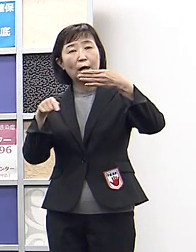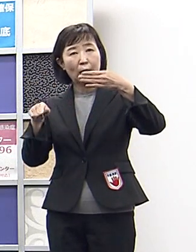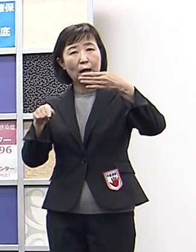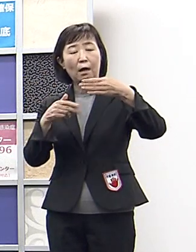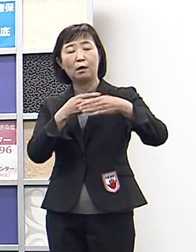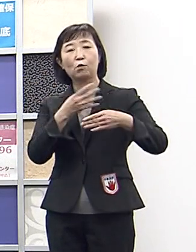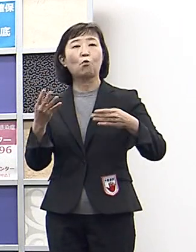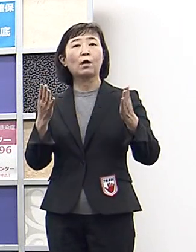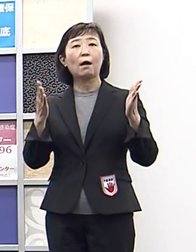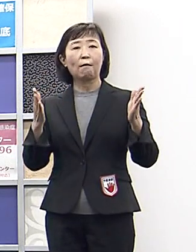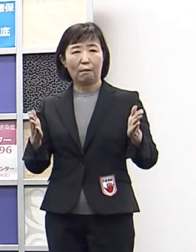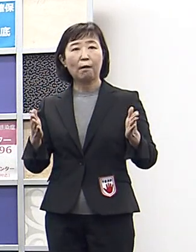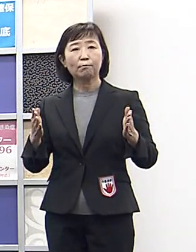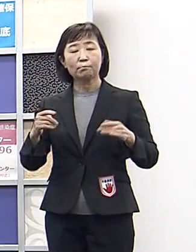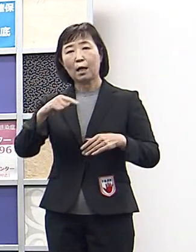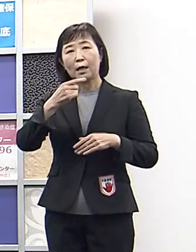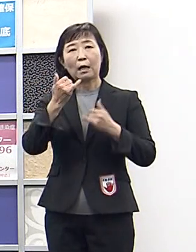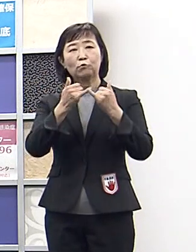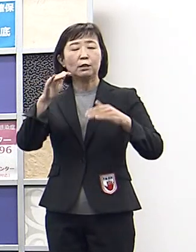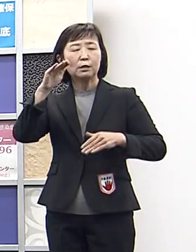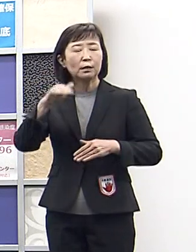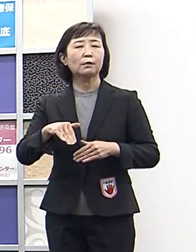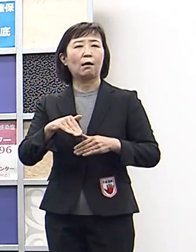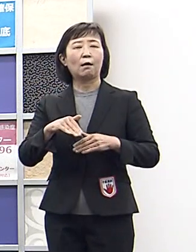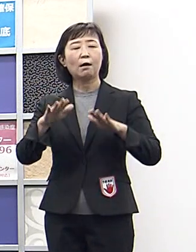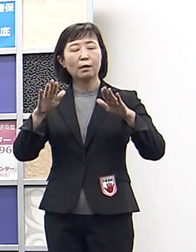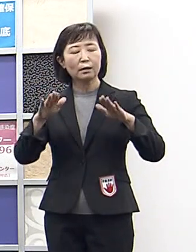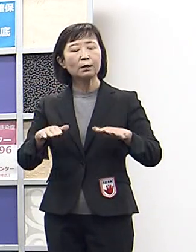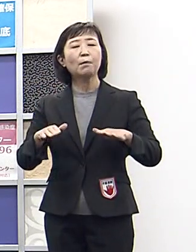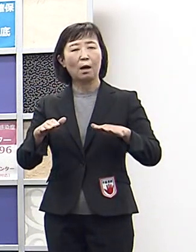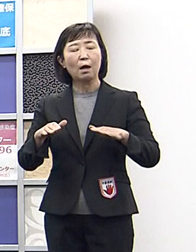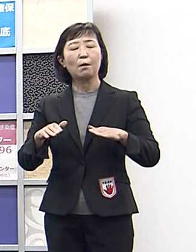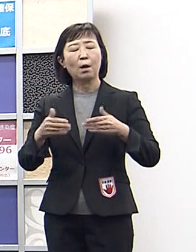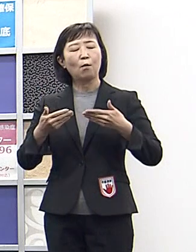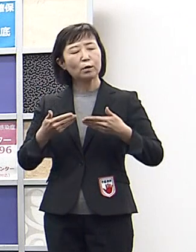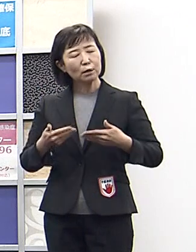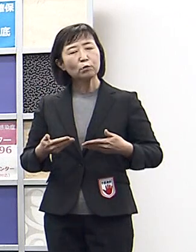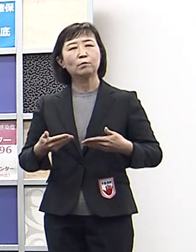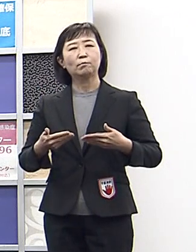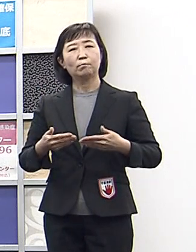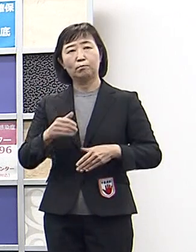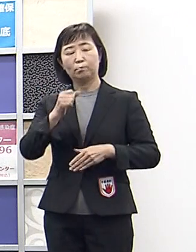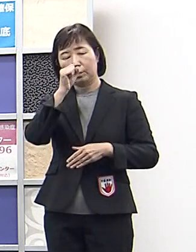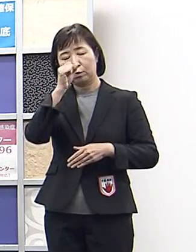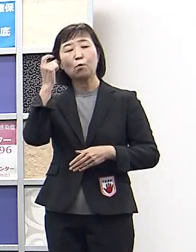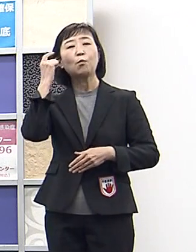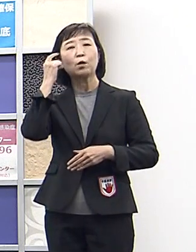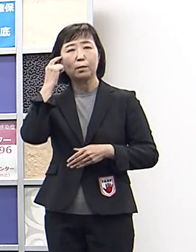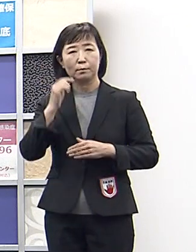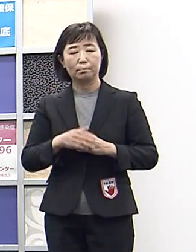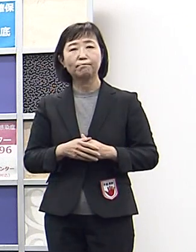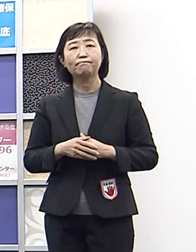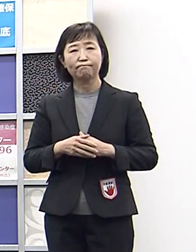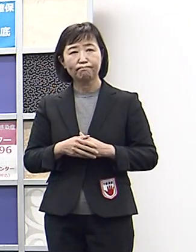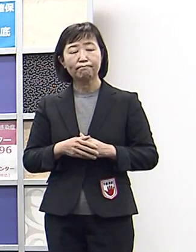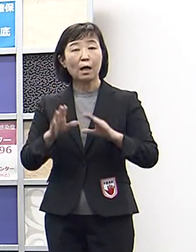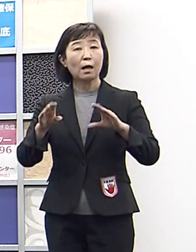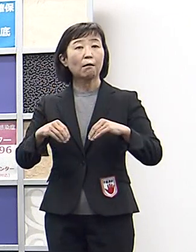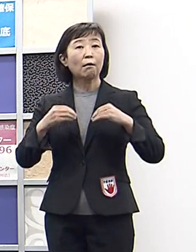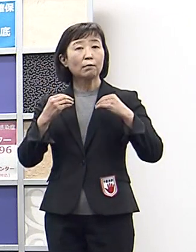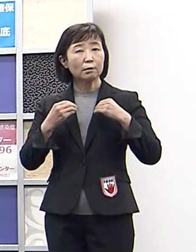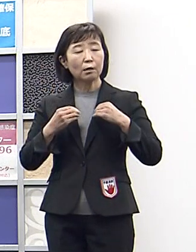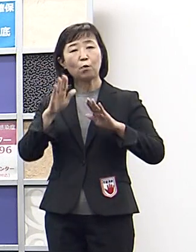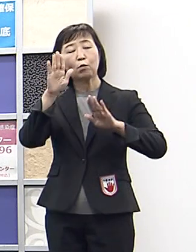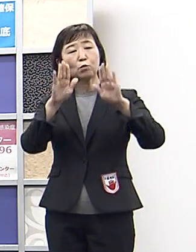2桁となっておりまして落ち着きつつある状況と認識をしております以上のとおり感染状況は